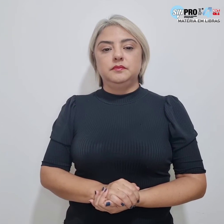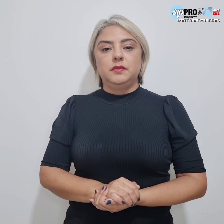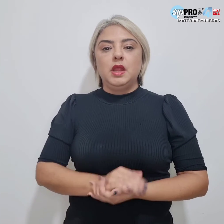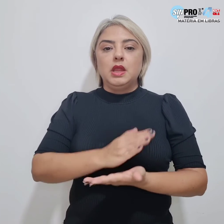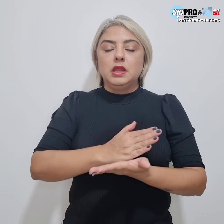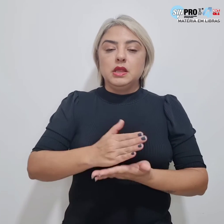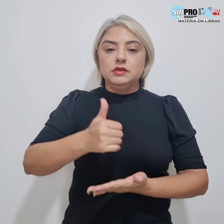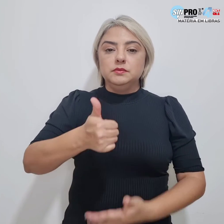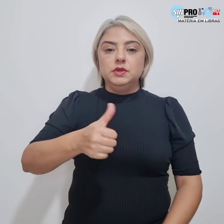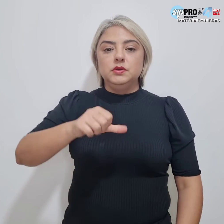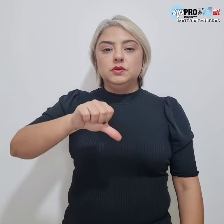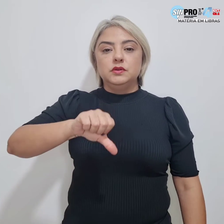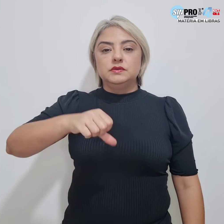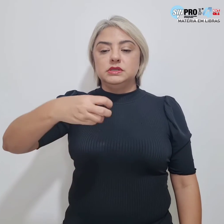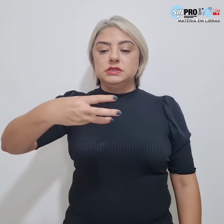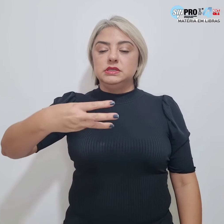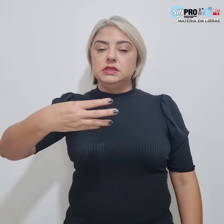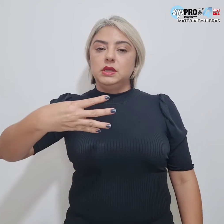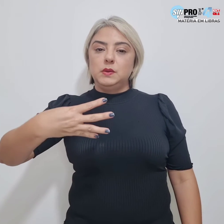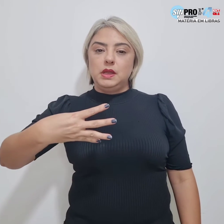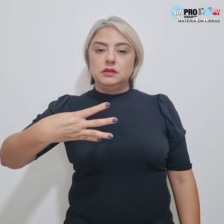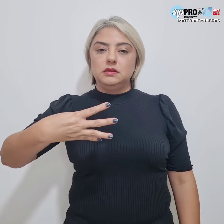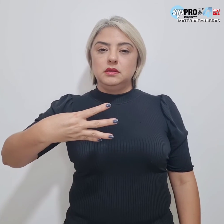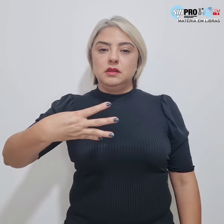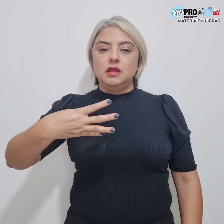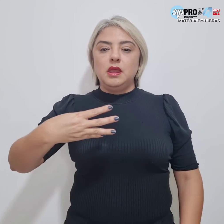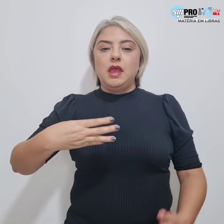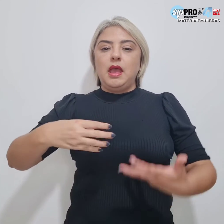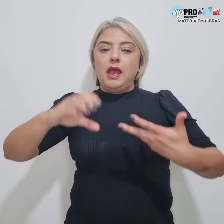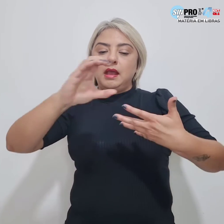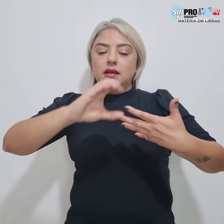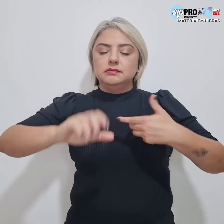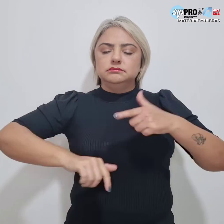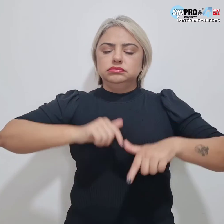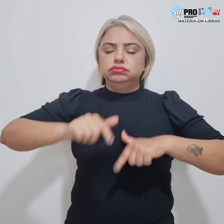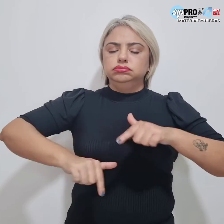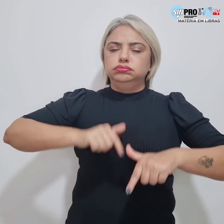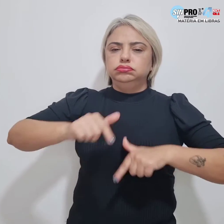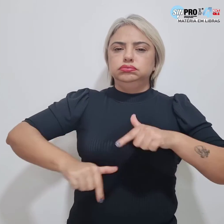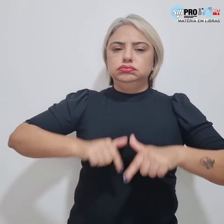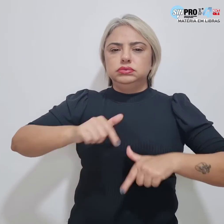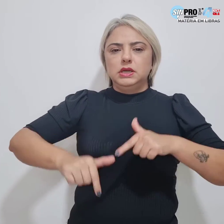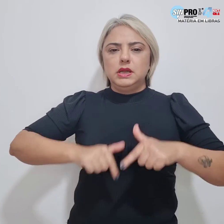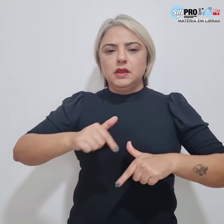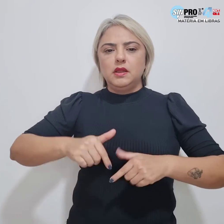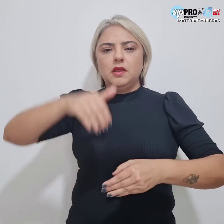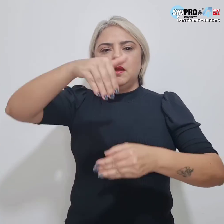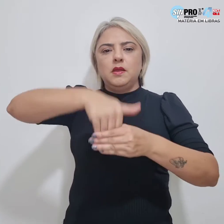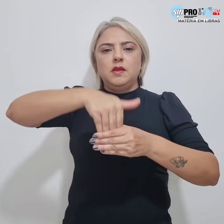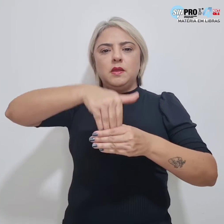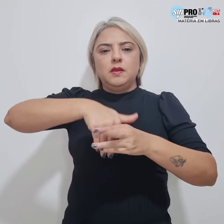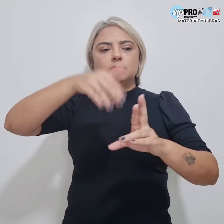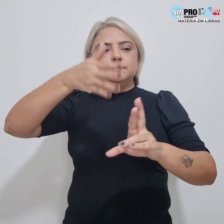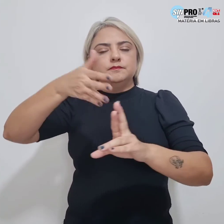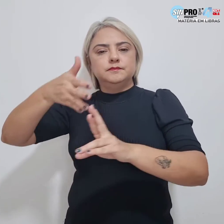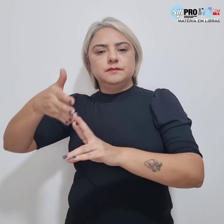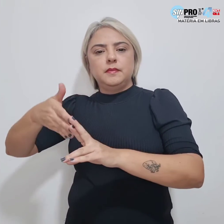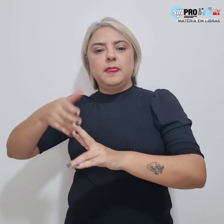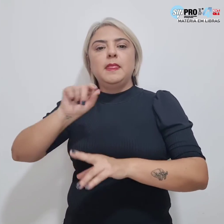Desde 1934, a classe trabalhadora elege por meio de eleições diretas quem ela quer